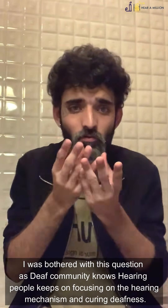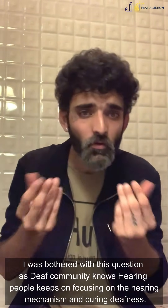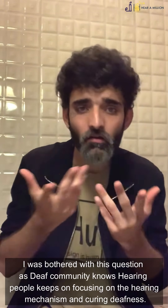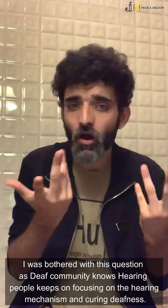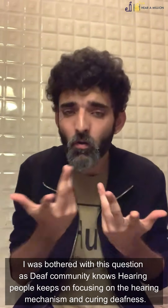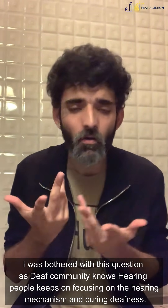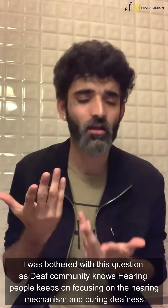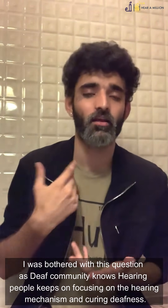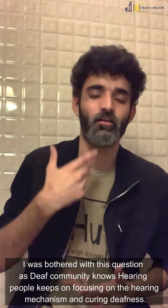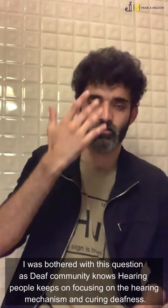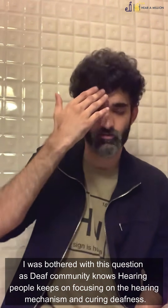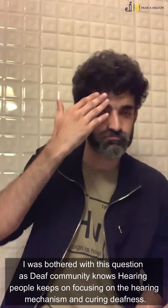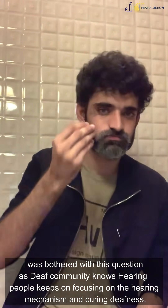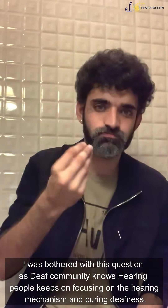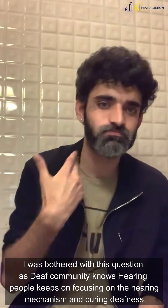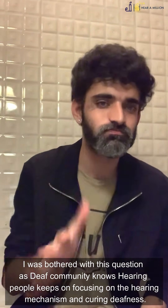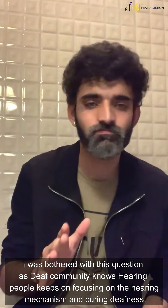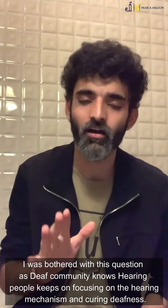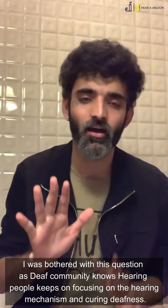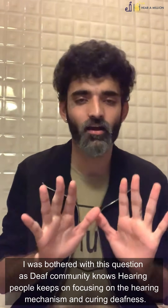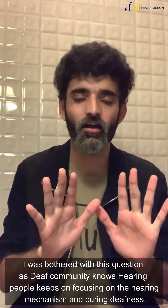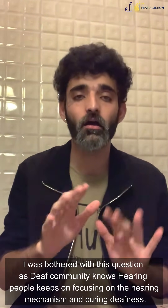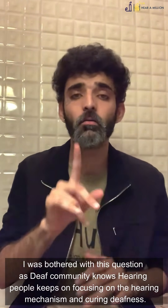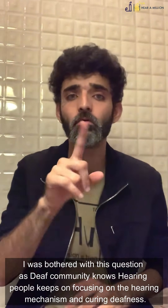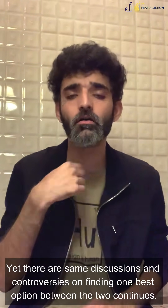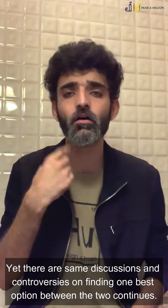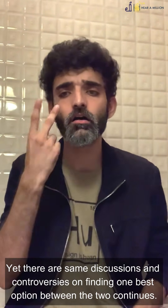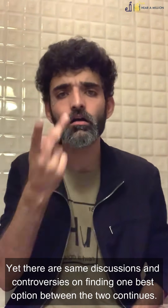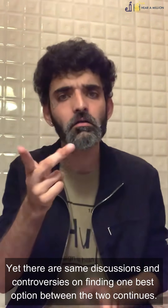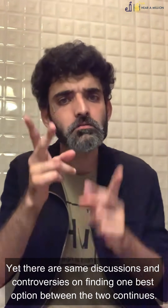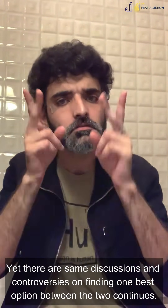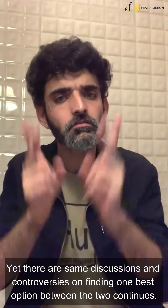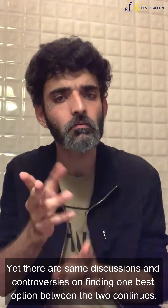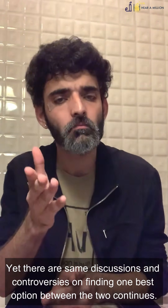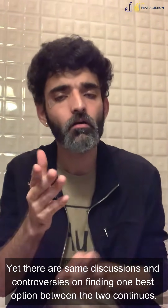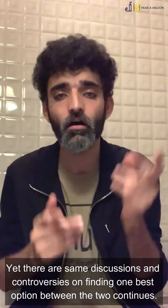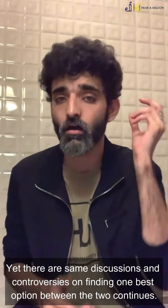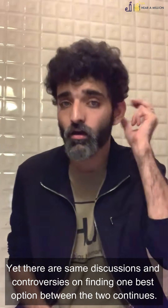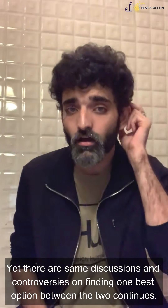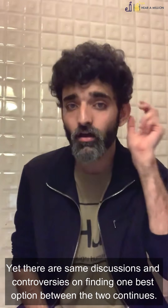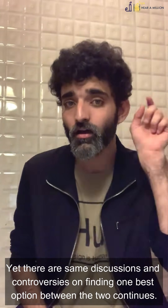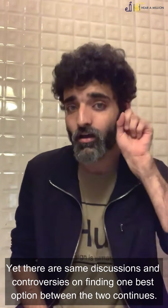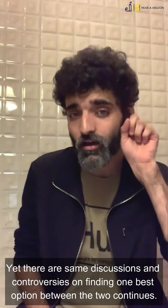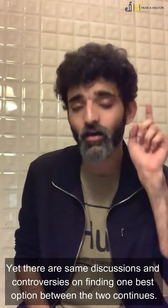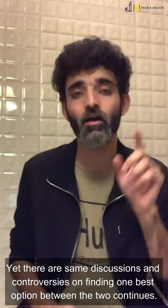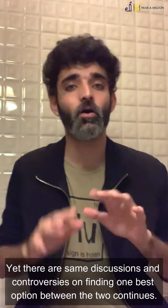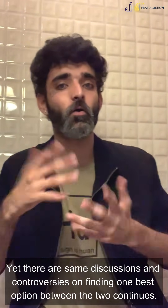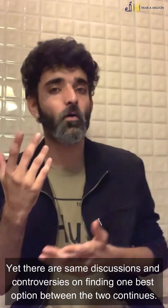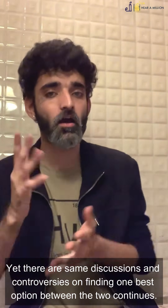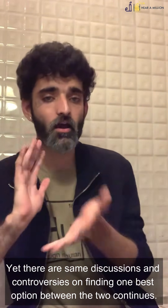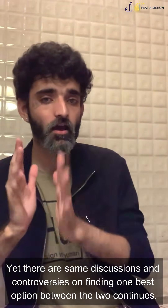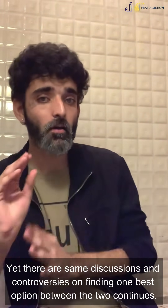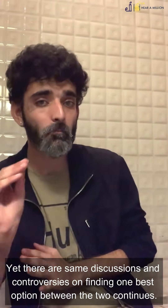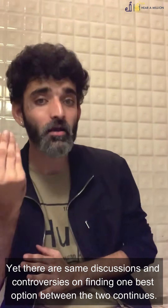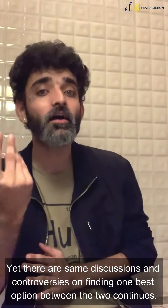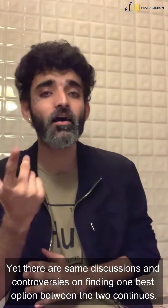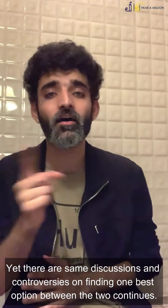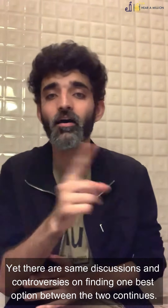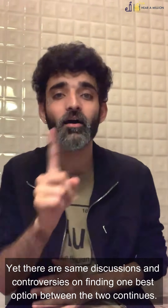हमेशा से श्रवण लोगों का शिकार रहे हैं और वह उनके हमेशा से सुनने की क्षमता पे ही ध्यान देते हैं। तो यह बात करना कि